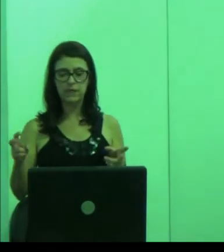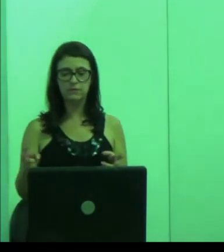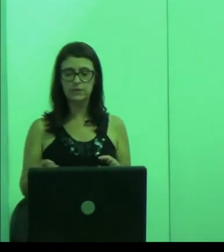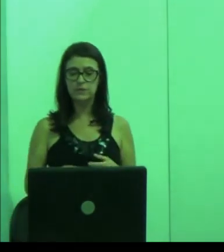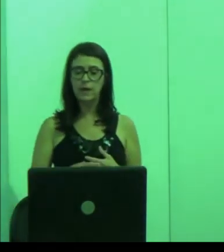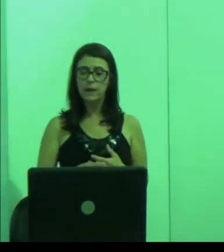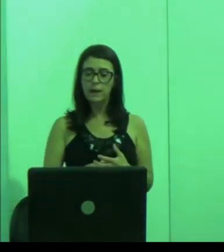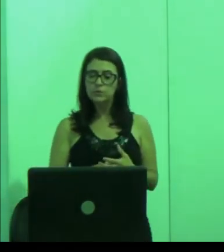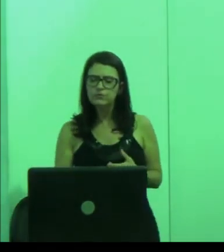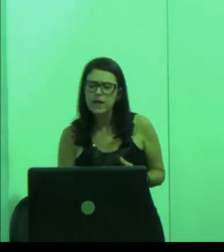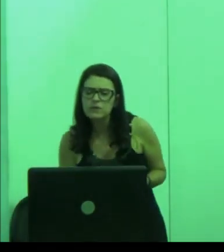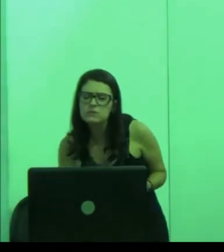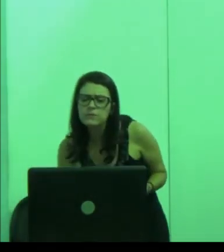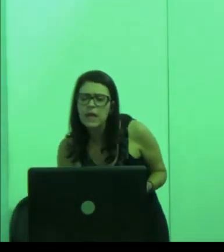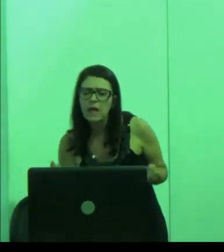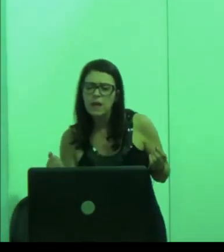Palavras, né? Do verso. É,